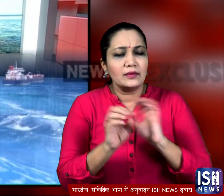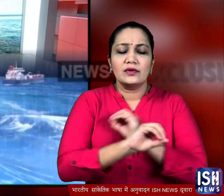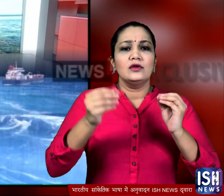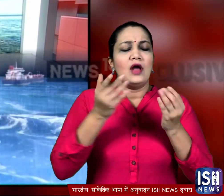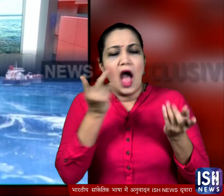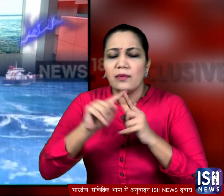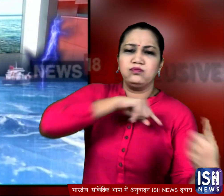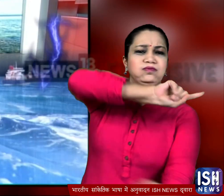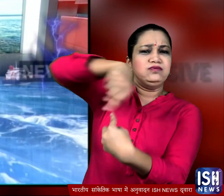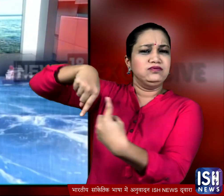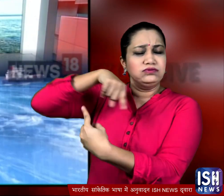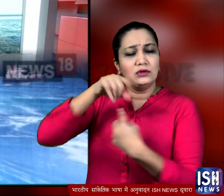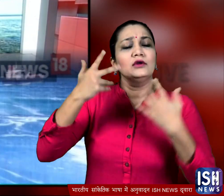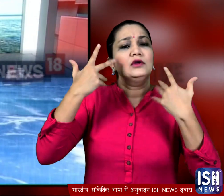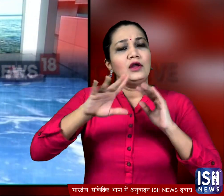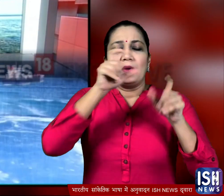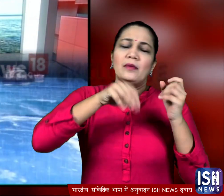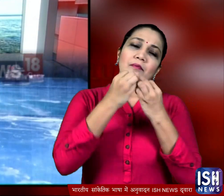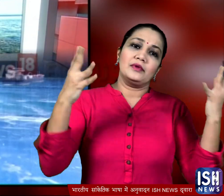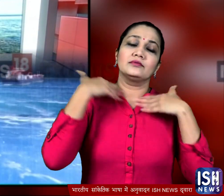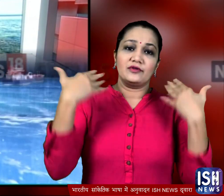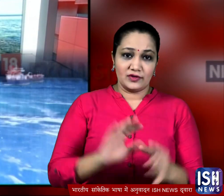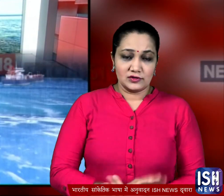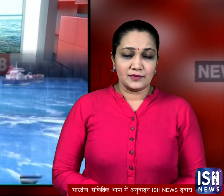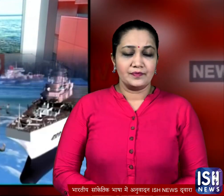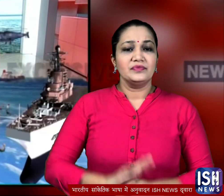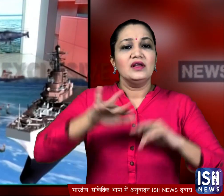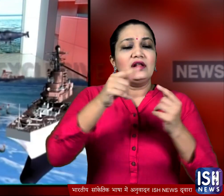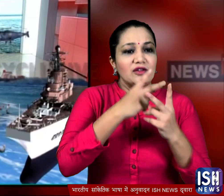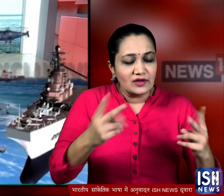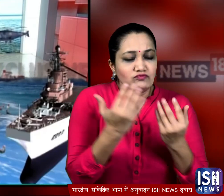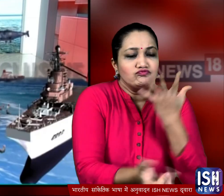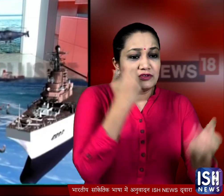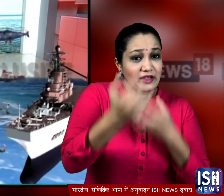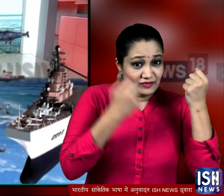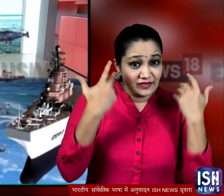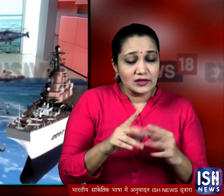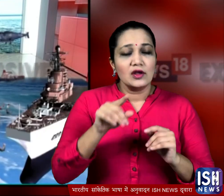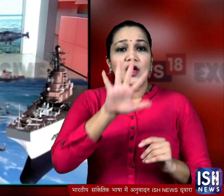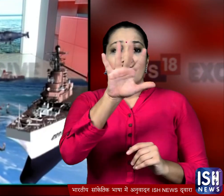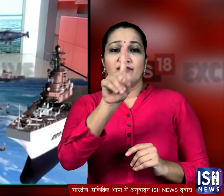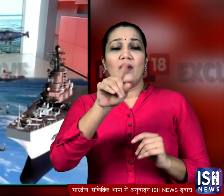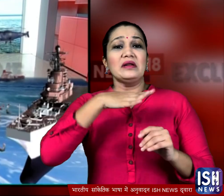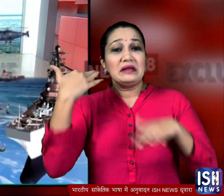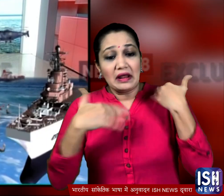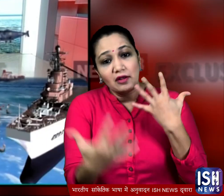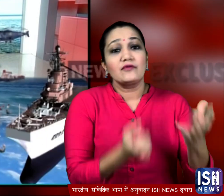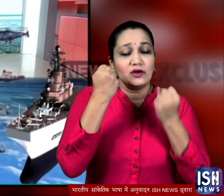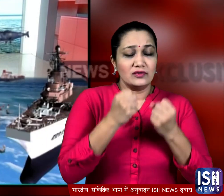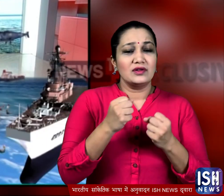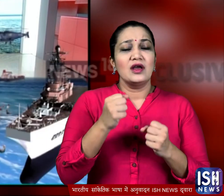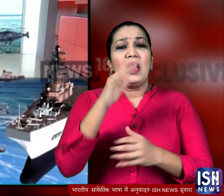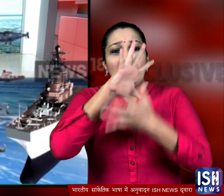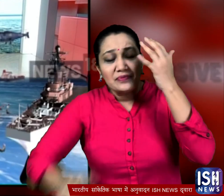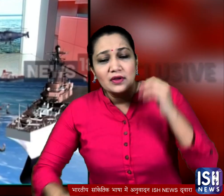तूफान में फंस गया और कई लोगों की जान चली गई। जिसके बाद राहत बचाव के दौरान अब तक 51 लोगों के शव बरामद हुए,